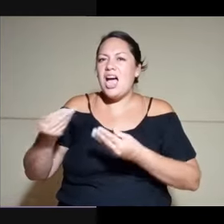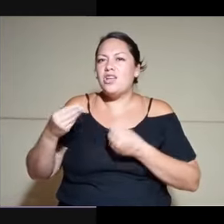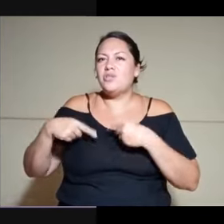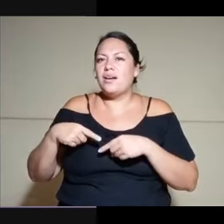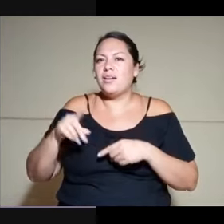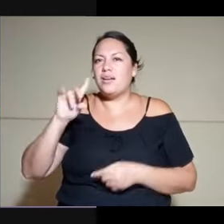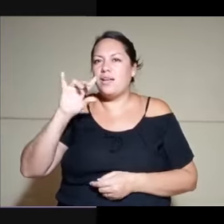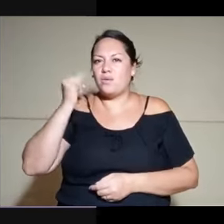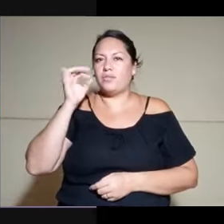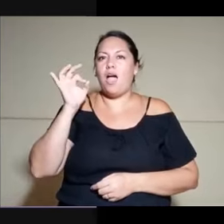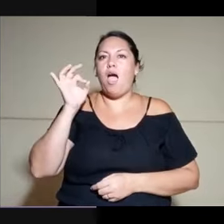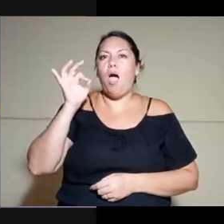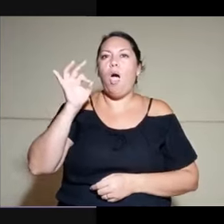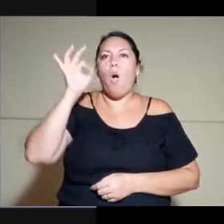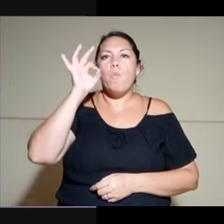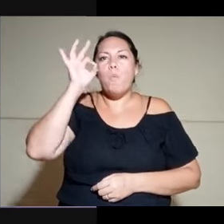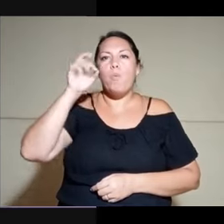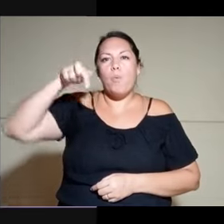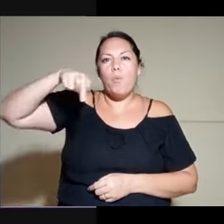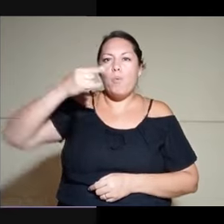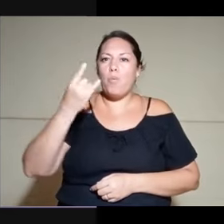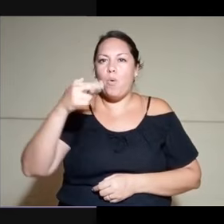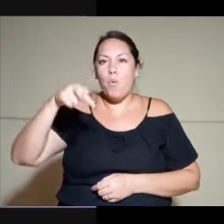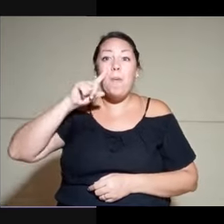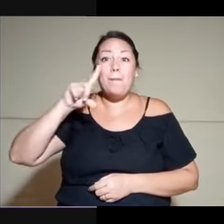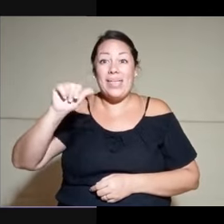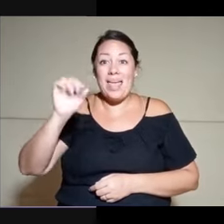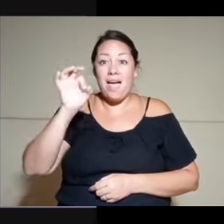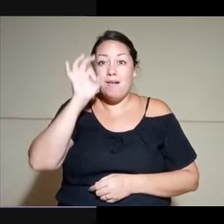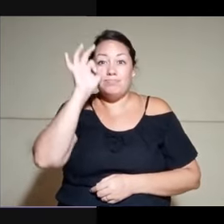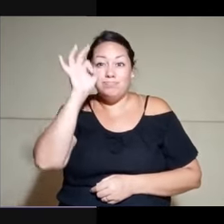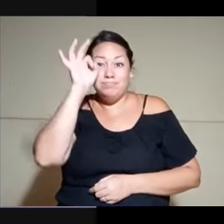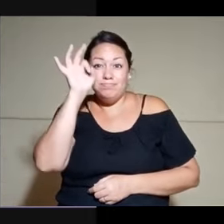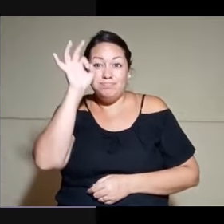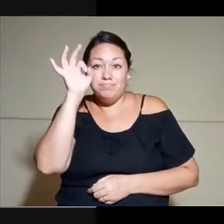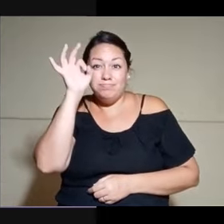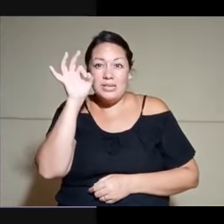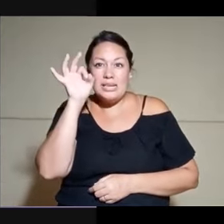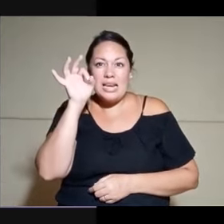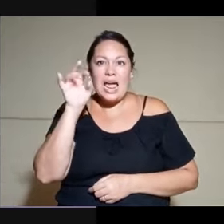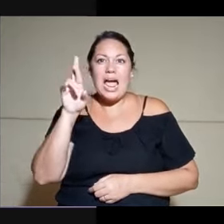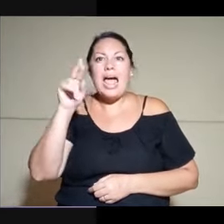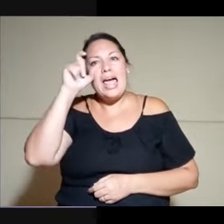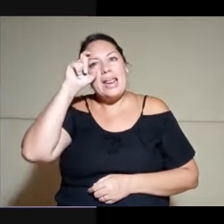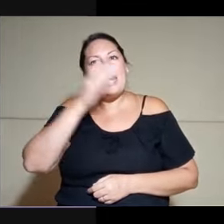par, y es muy importante, porque las fibras parasimpáticas son las que nos permiten el reflejo de la pupila.